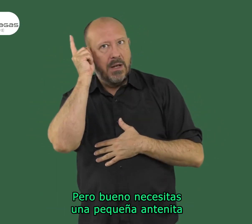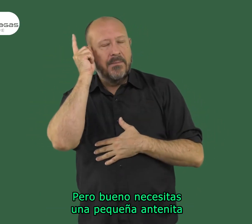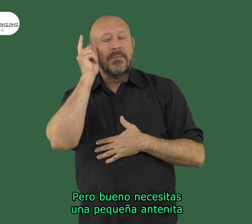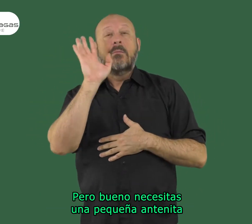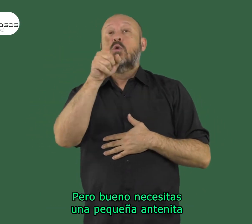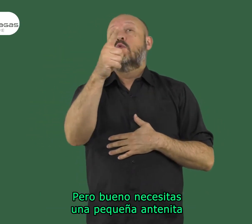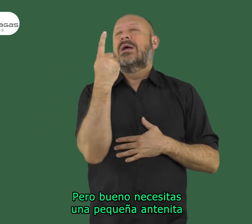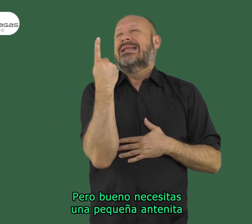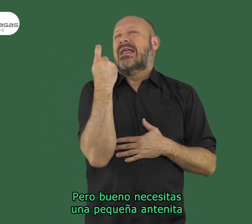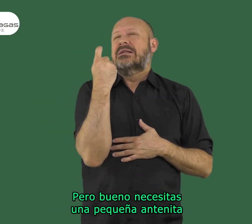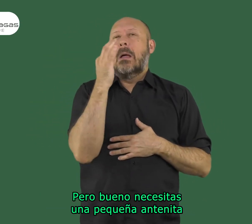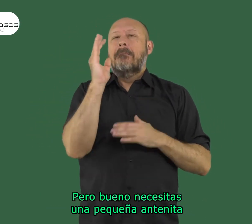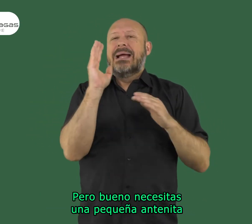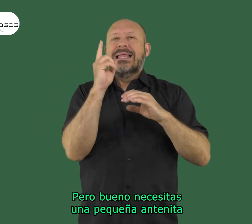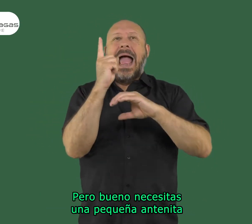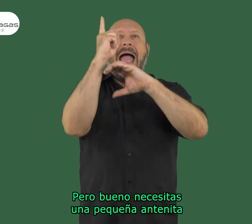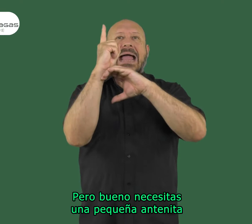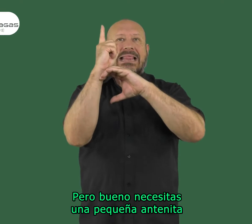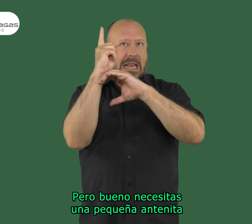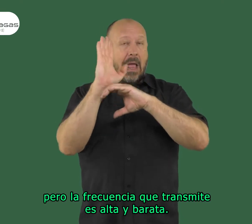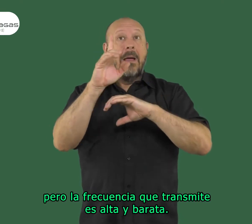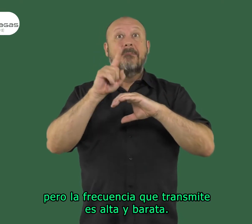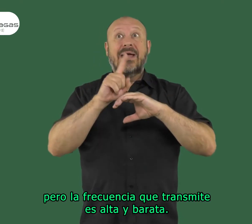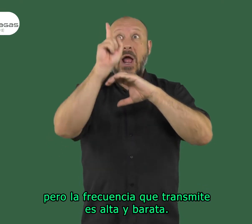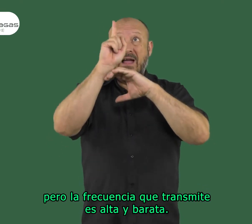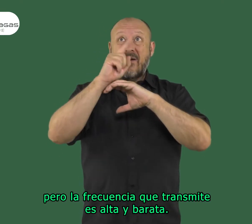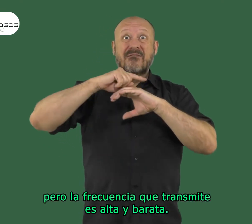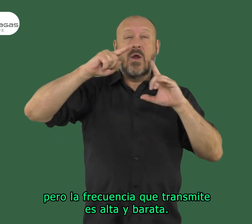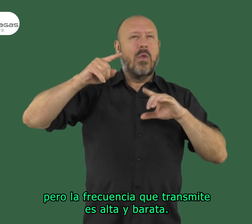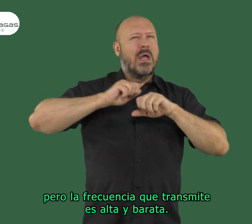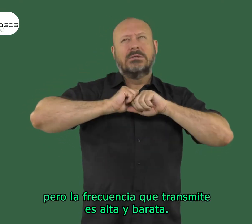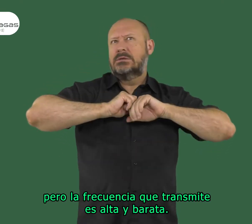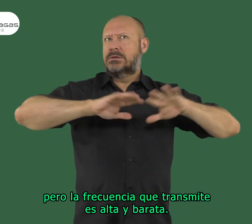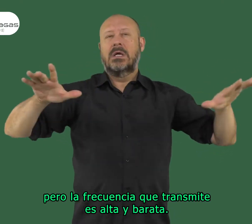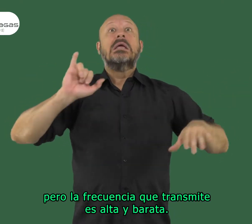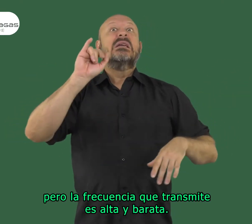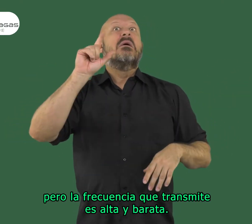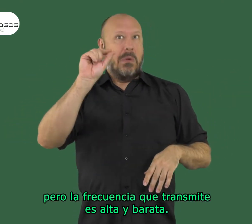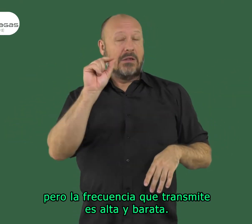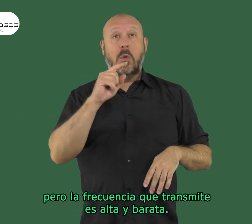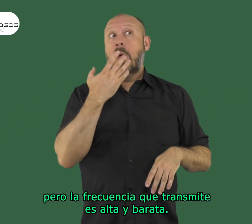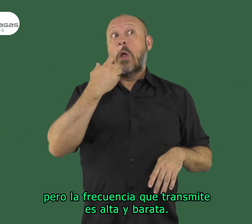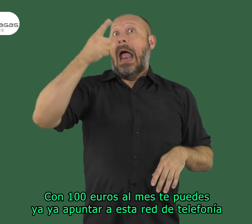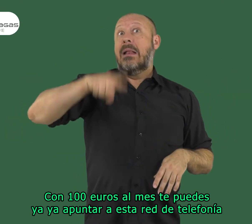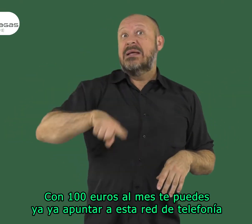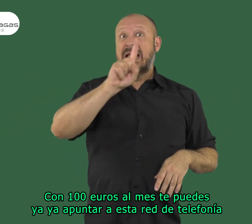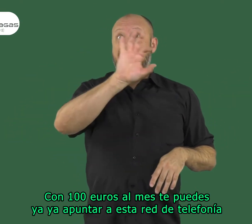móvil, pero bueno, necesitas una pequeña antenita, pero la frecuencia que transmite es alta y barata. Con 100 euros al